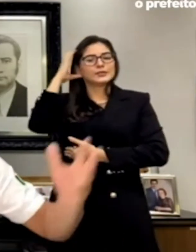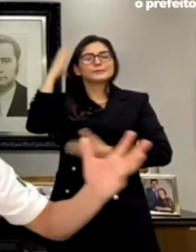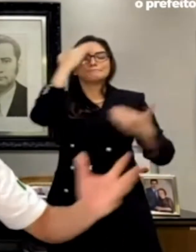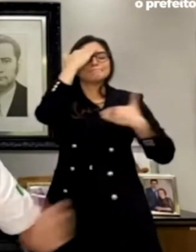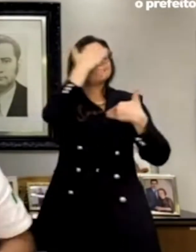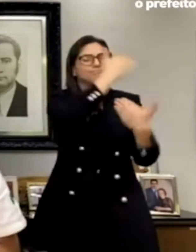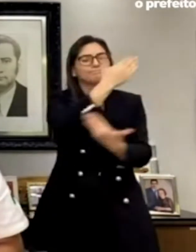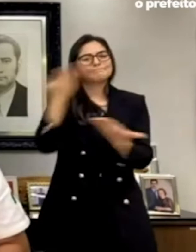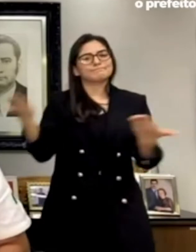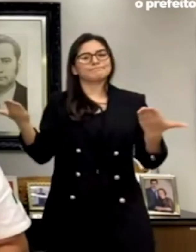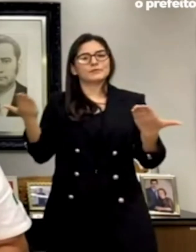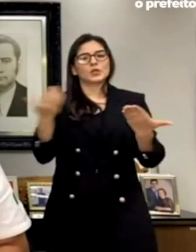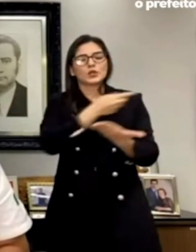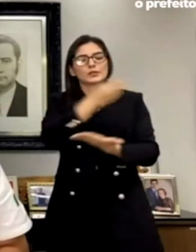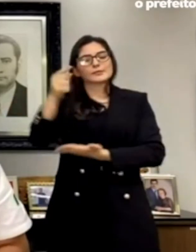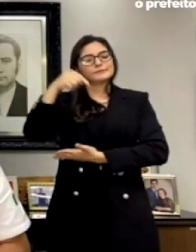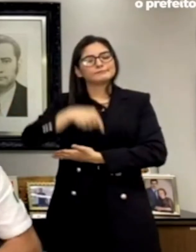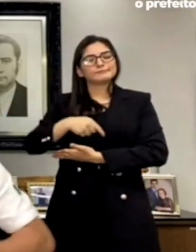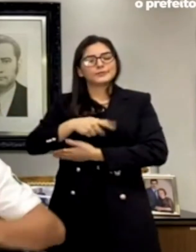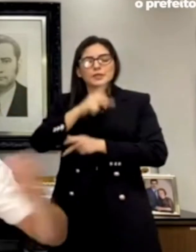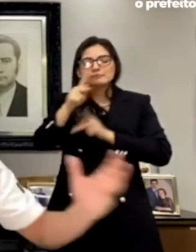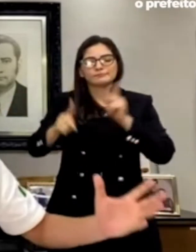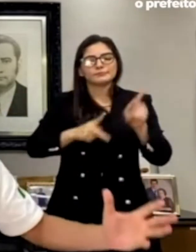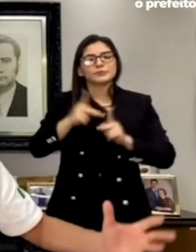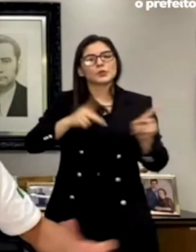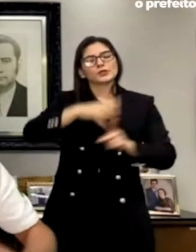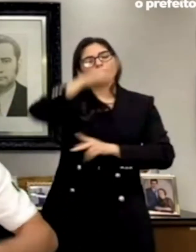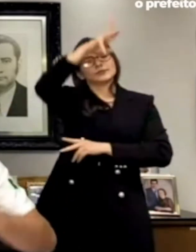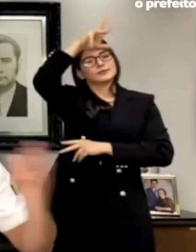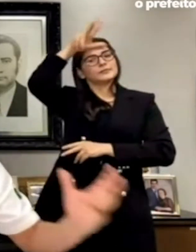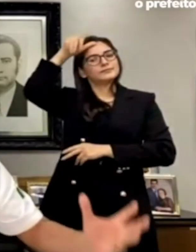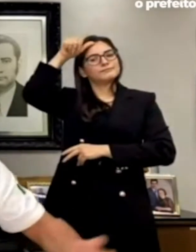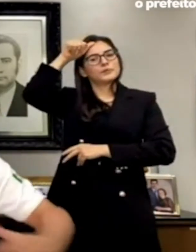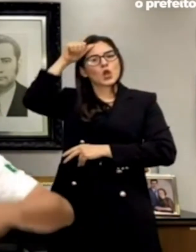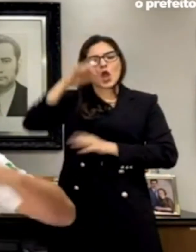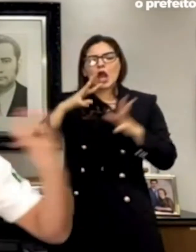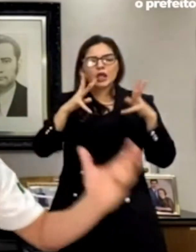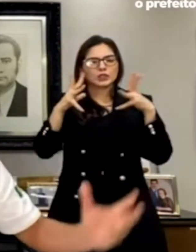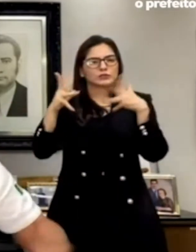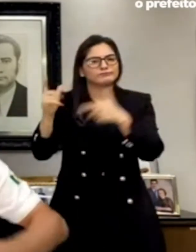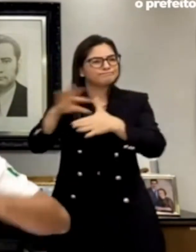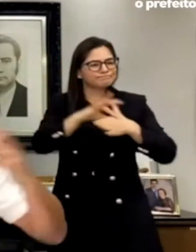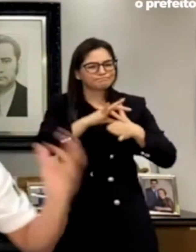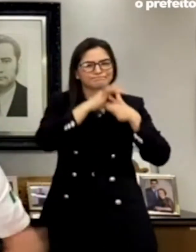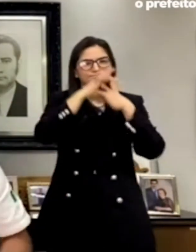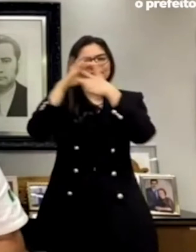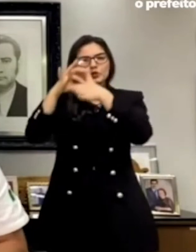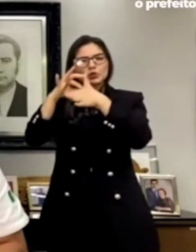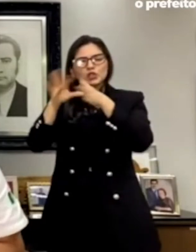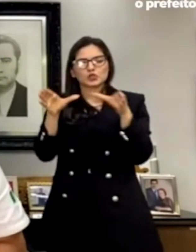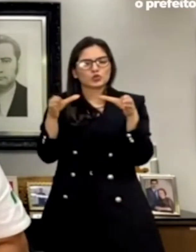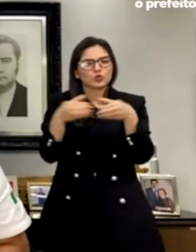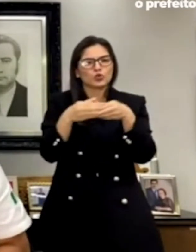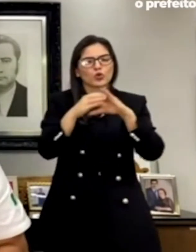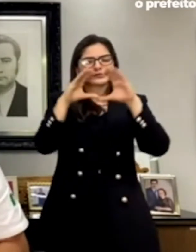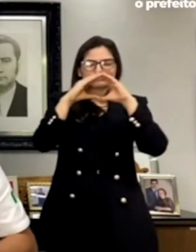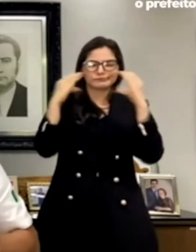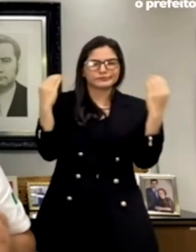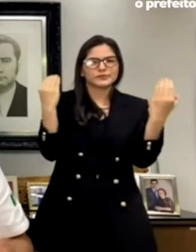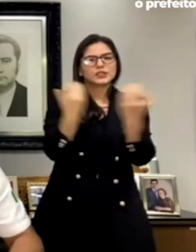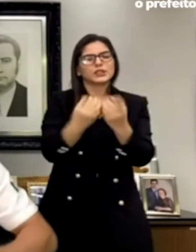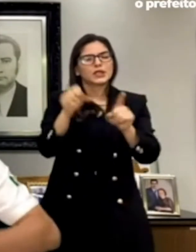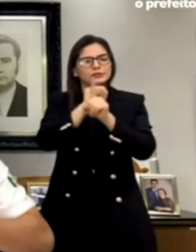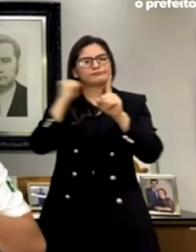ao povo de Mato Grosso, muito obrigado às lideranças políticas, comunitárias, sociais, a todos que me receberam